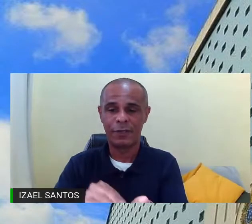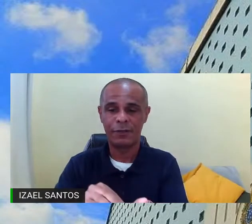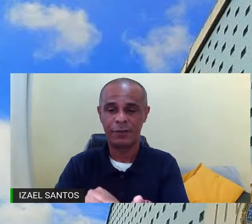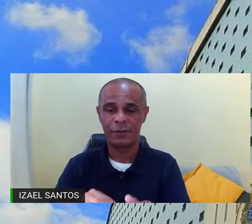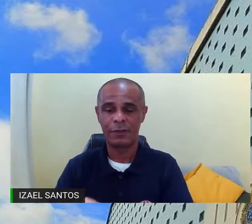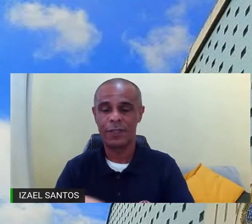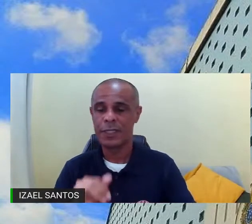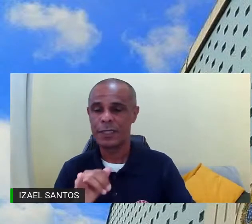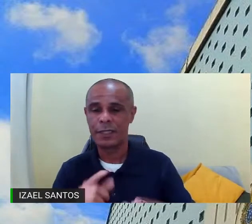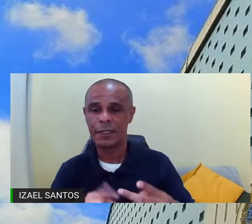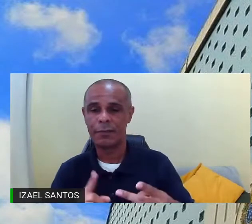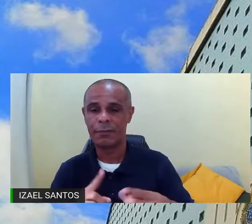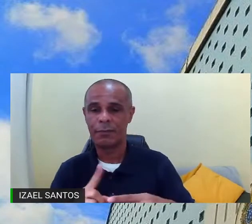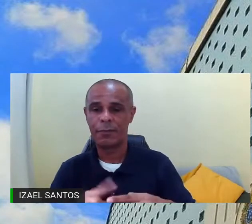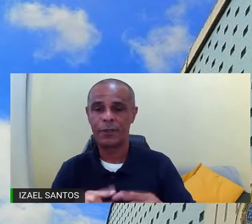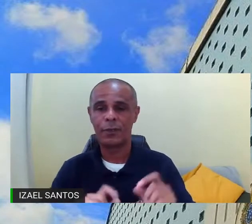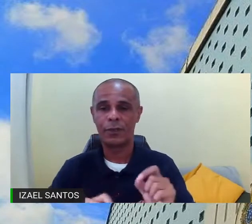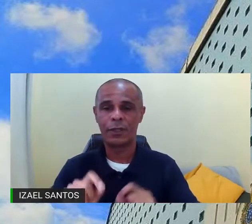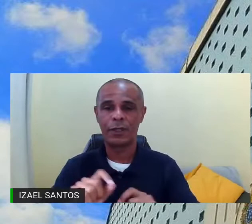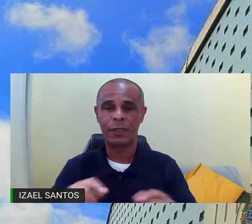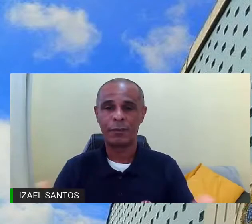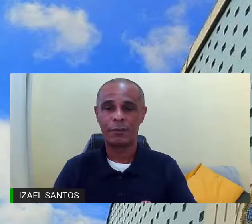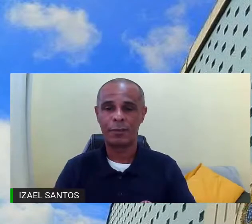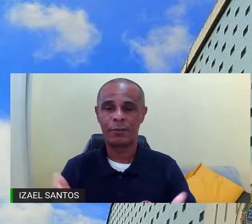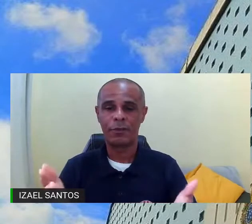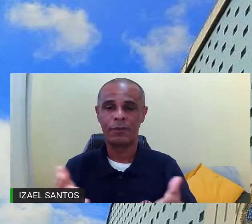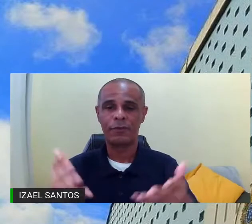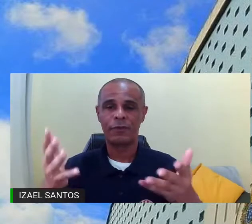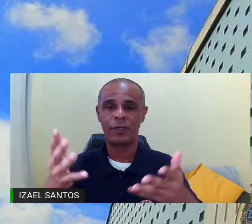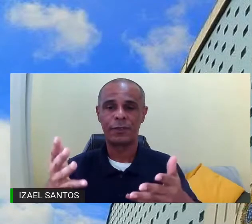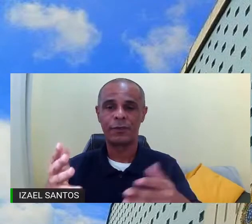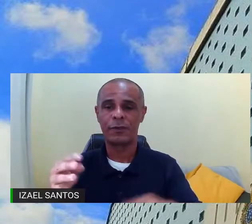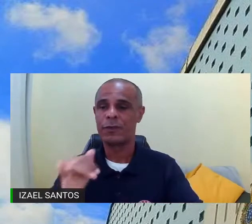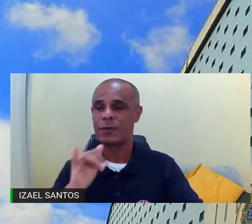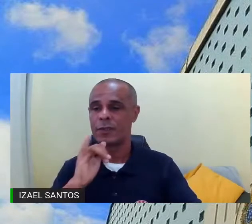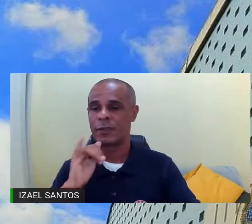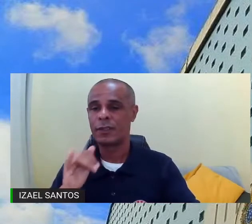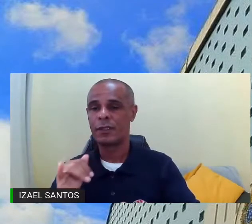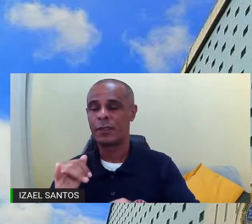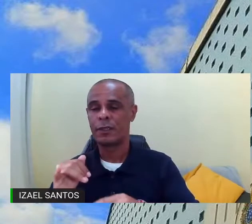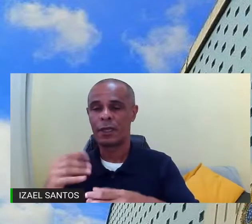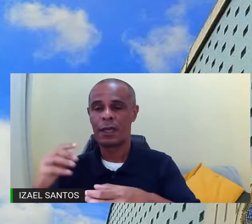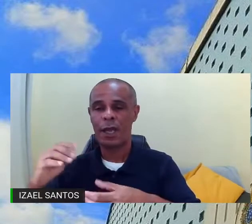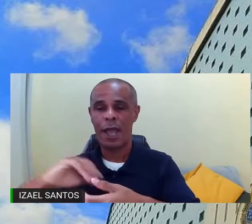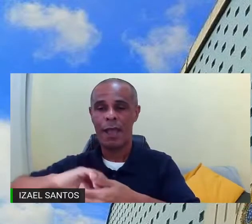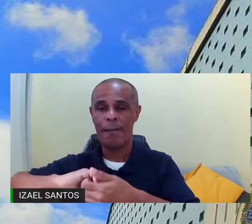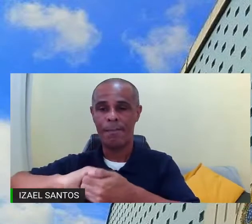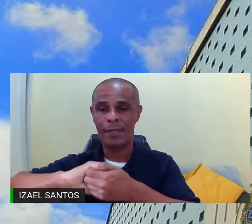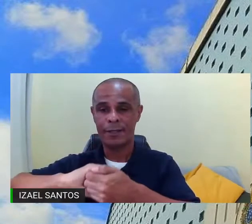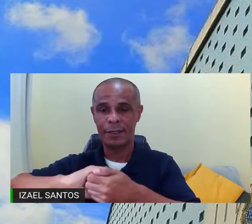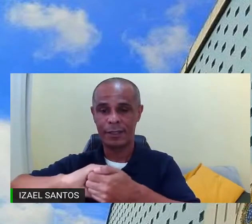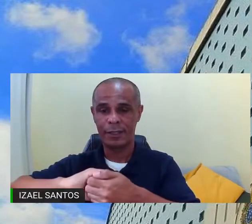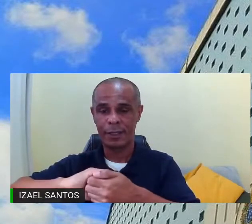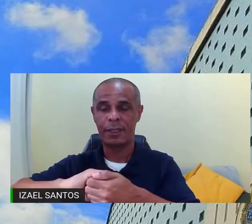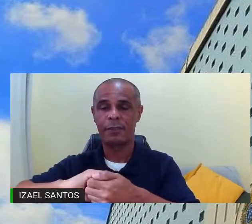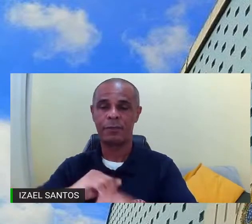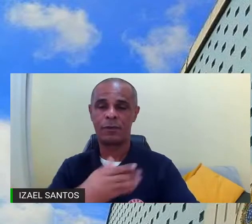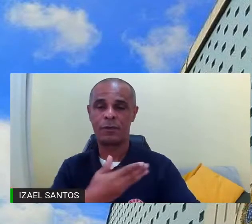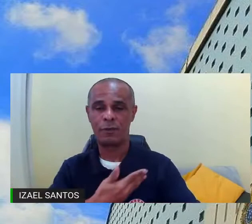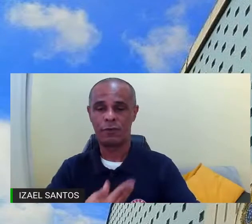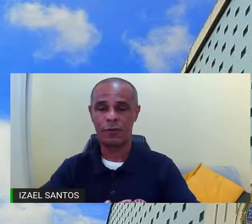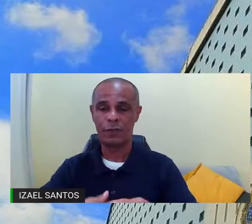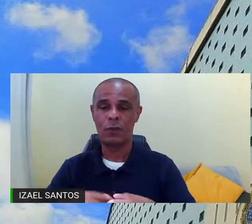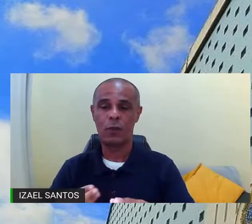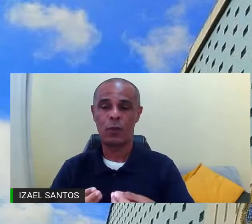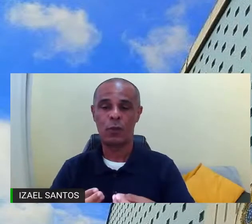ao mesmo tempo, promovendo sua privatização via parceria público-privada, que na prática transfere